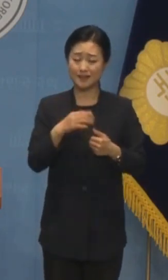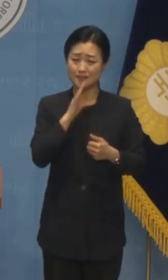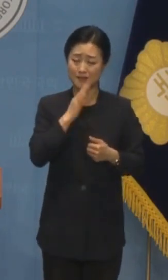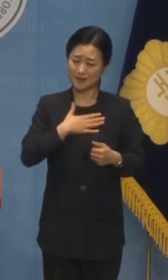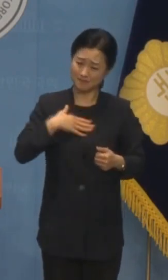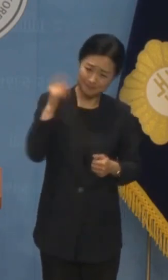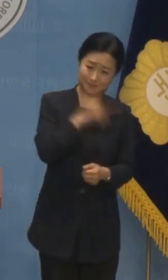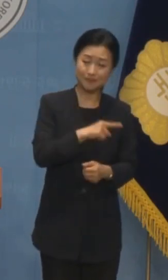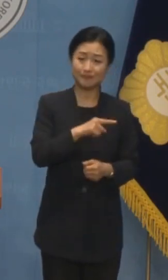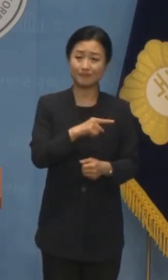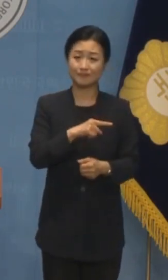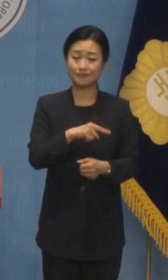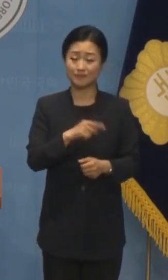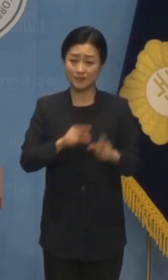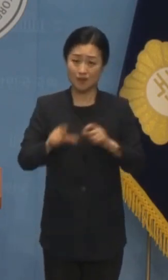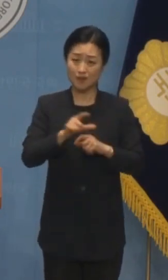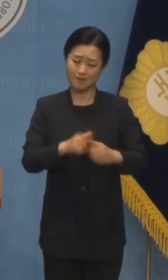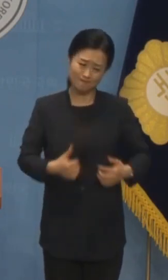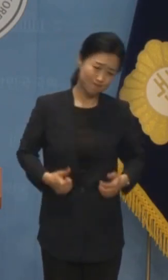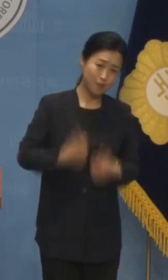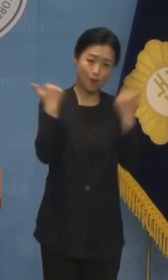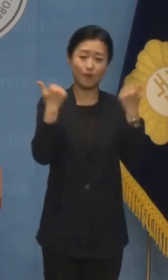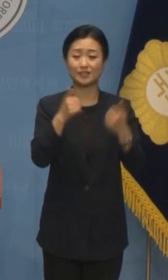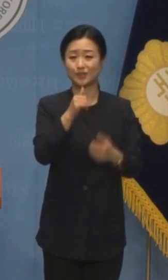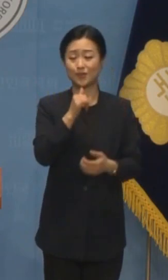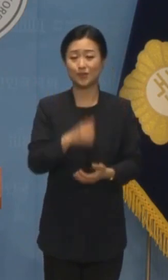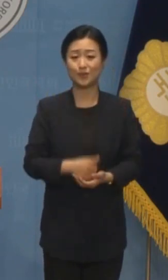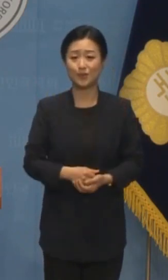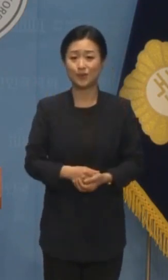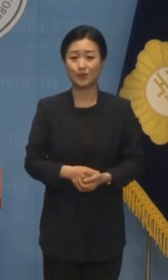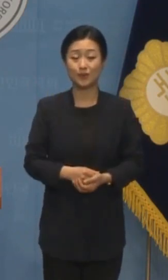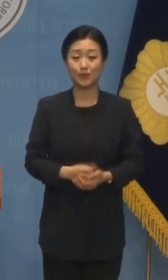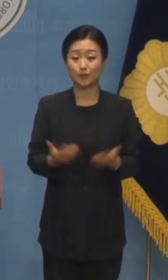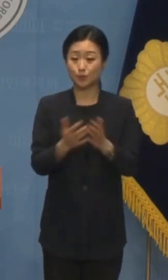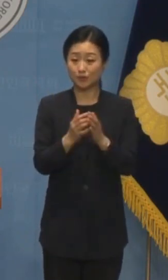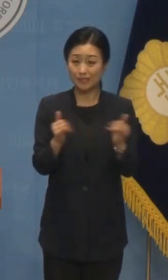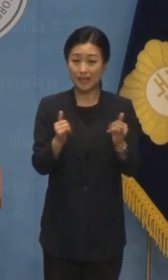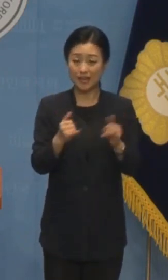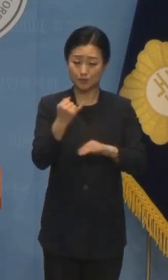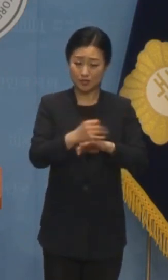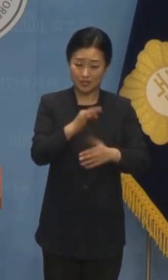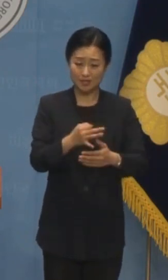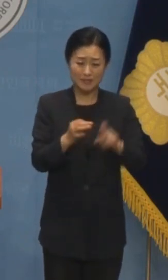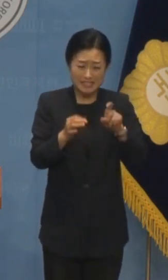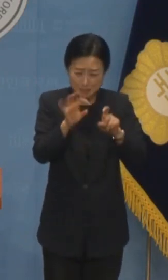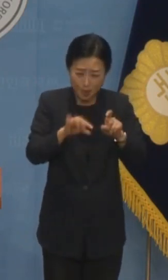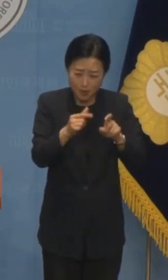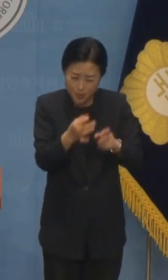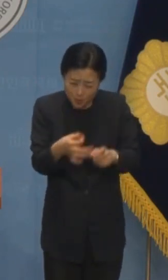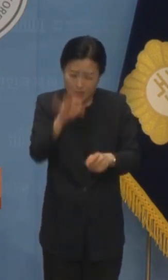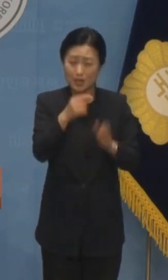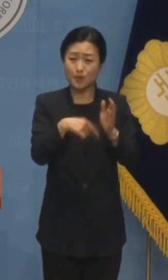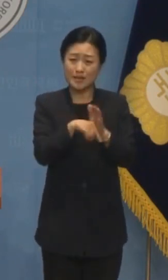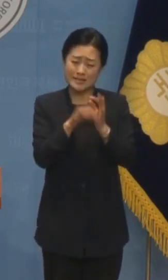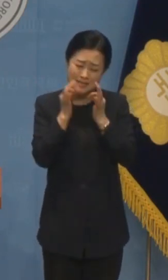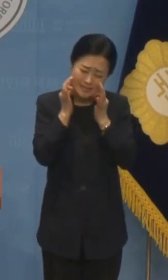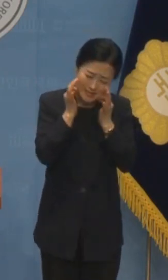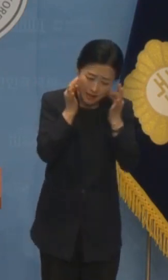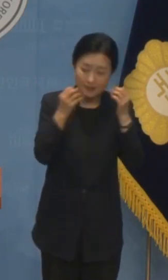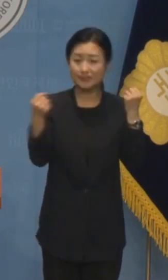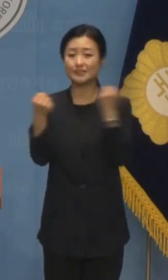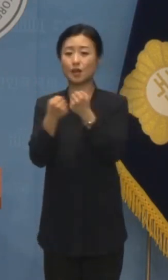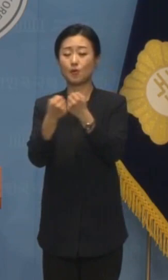느낍니다. 그리고 모욕감을 넘어서 극한의 분노를 느낍니다. 노동자들은 최저임금 10원 올리려고 목숨을 걸고